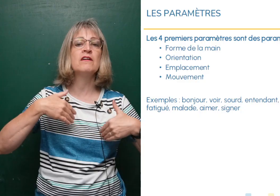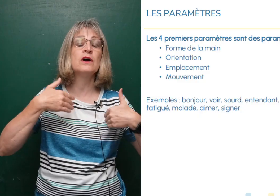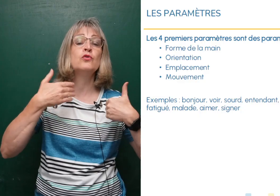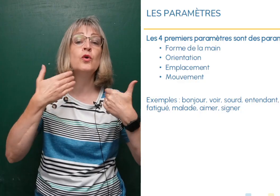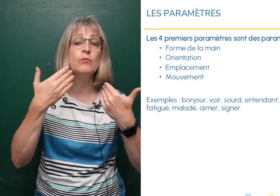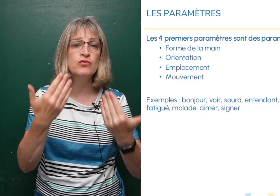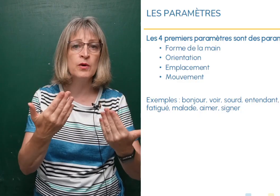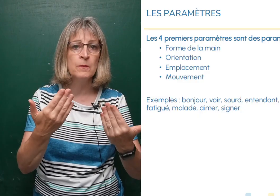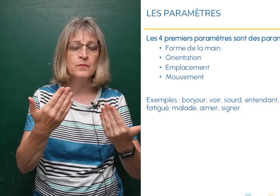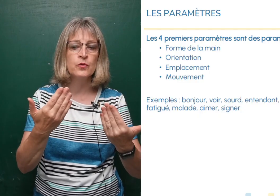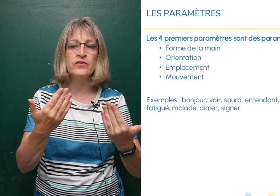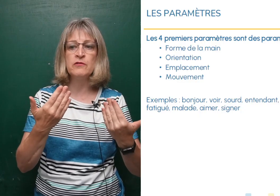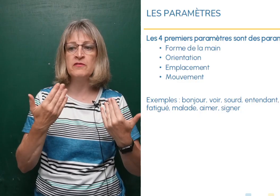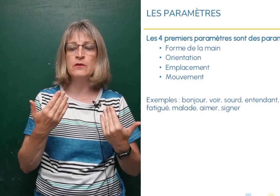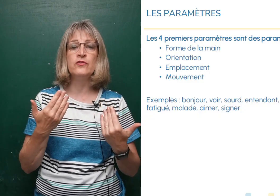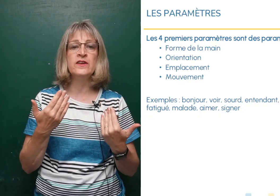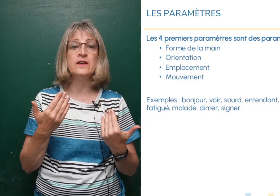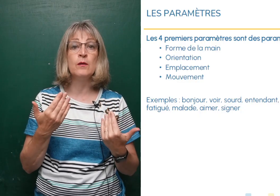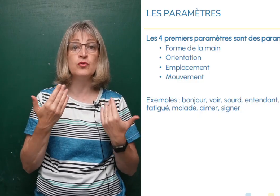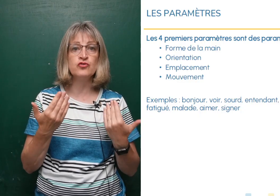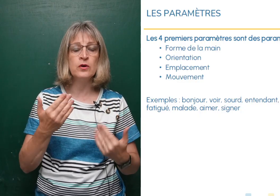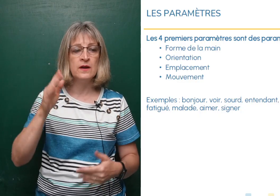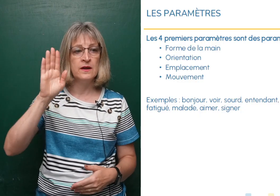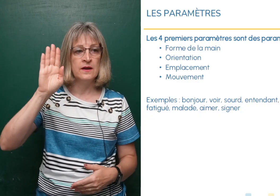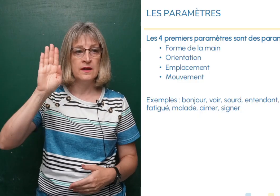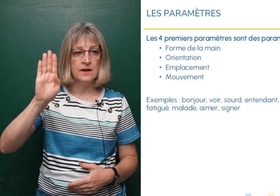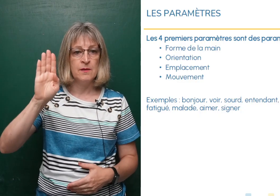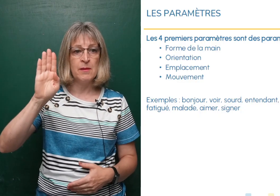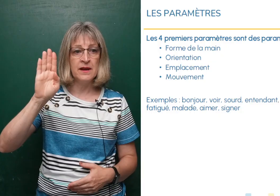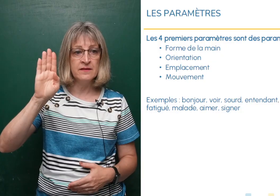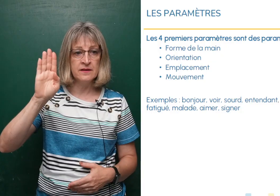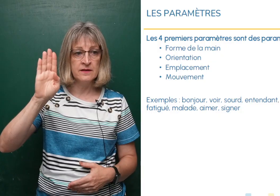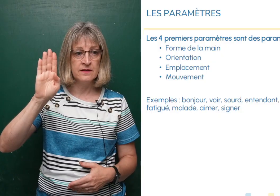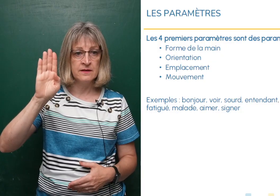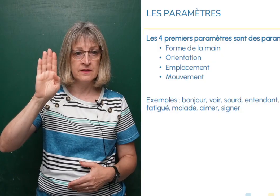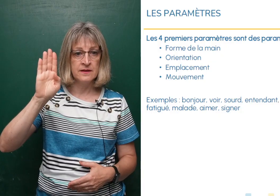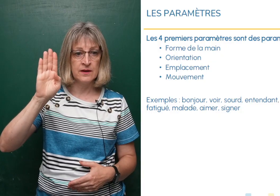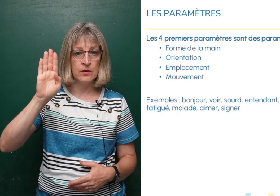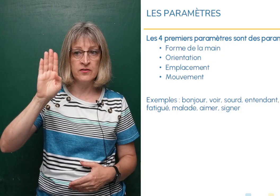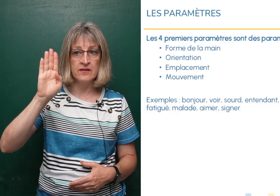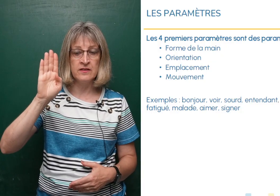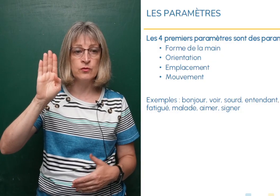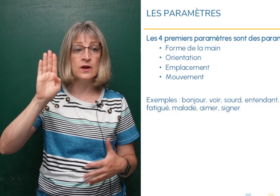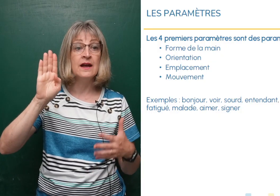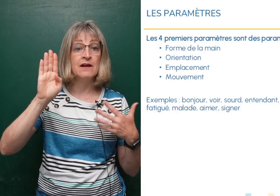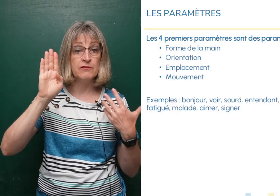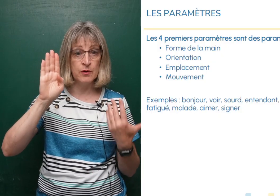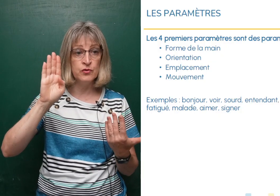le mouvement. Donc si on fait le signe bonjour, main plate, d'accord? Ça c'est donc la forme de la